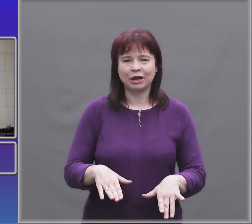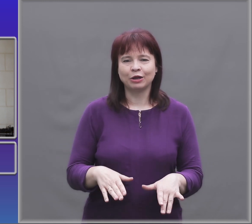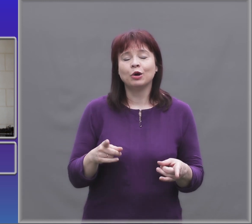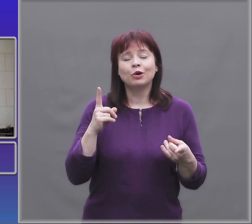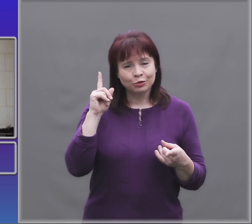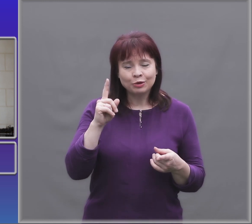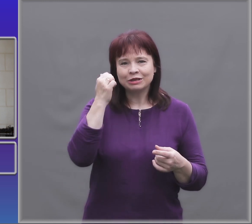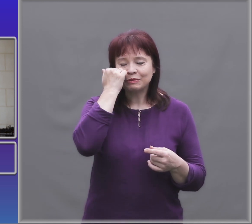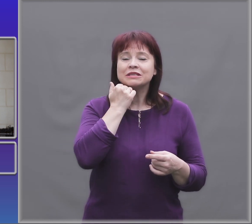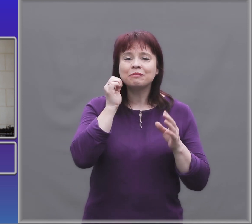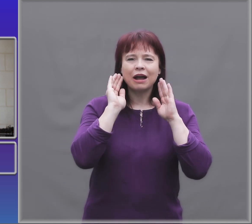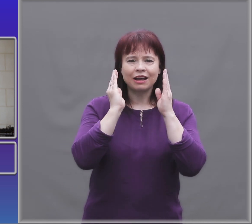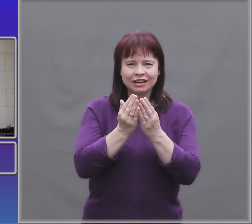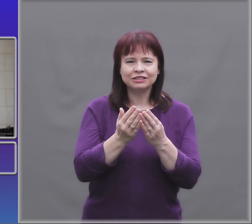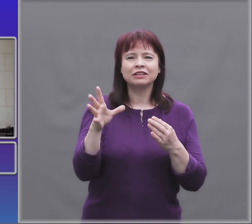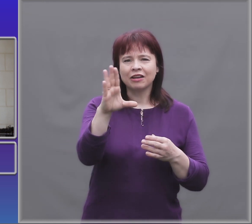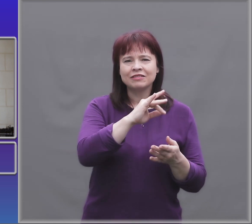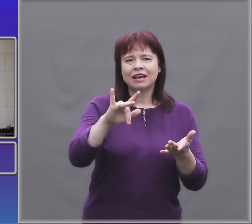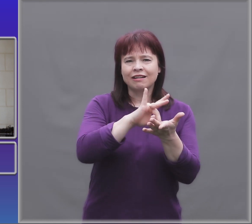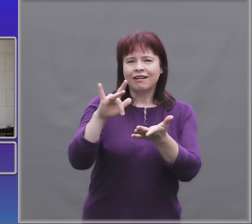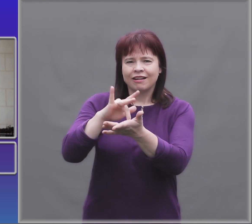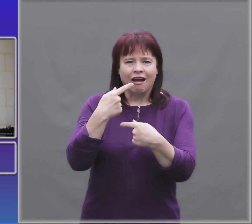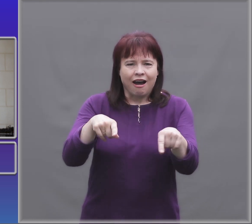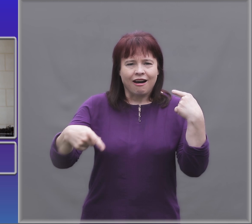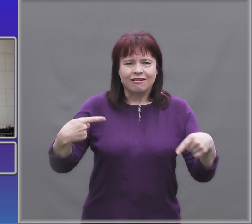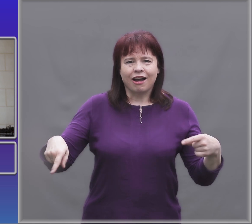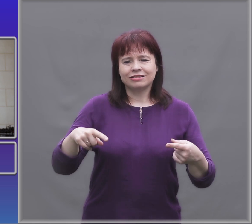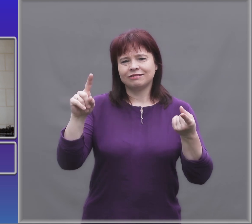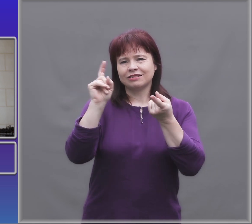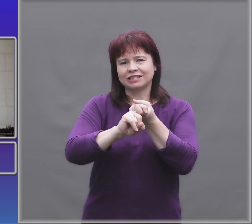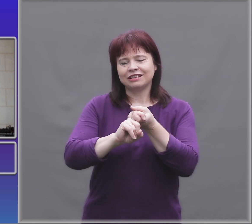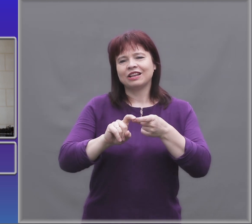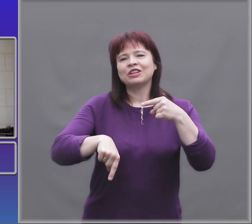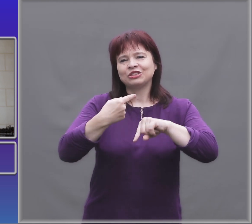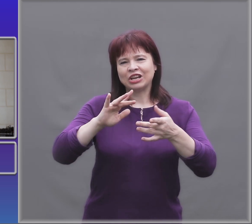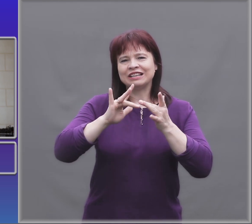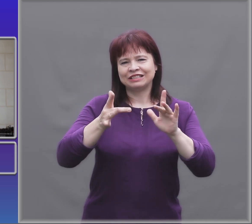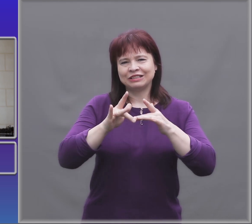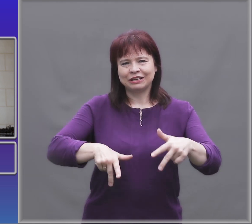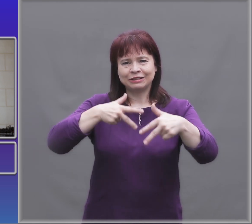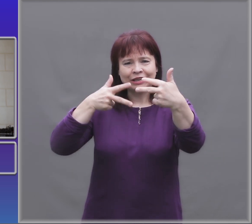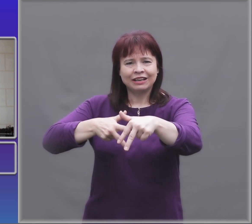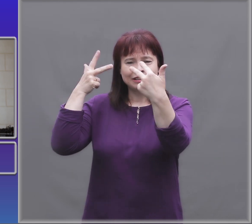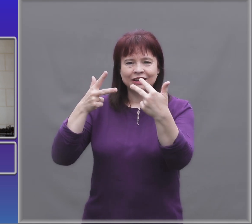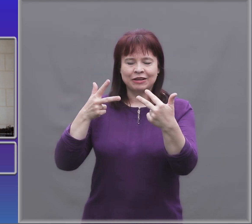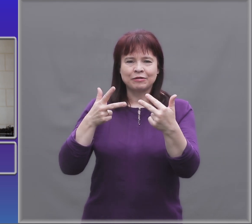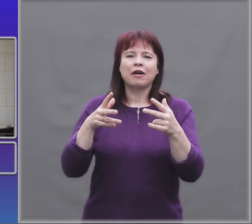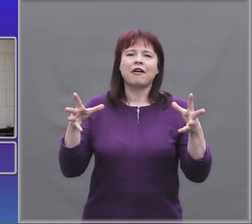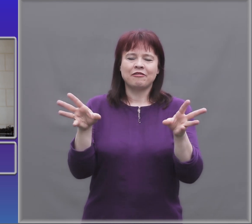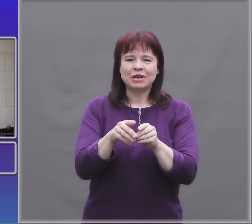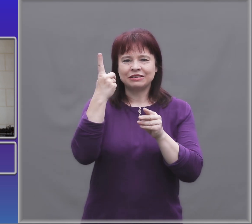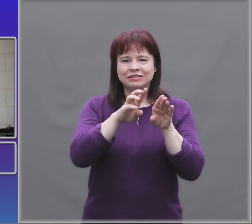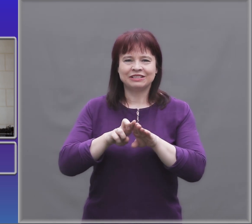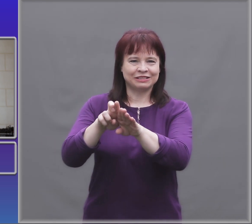благодаря карантину мы все оказались соединенными с разных городов через интернет вместе в одном теле